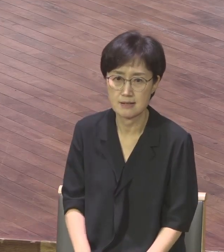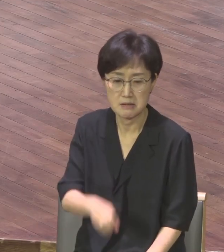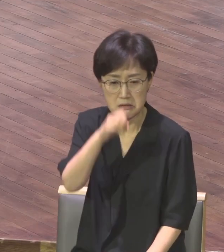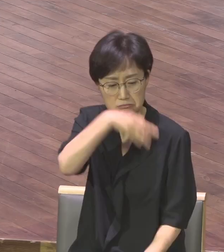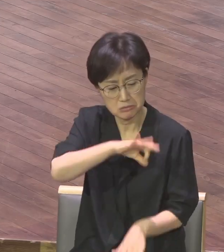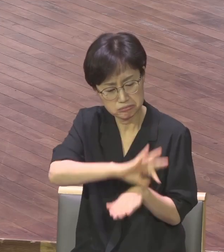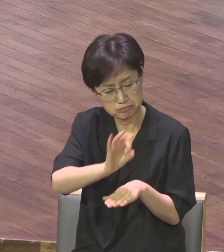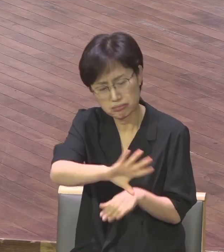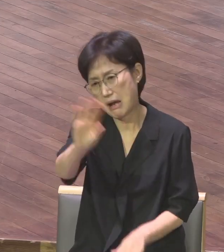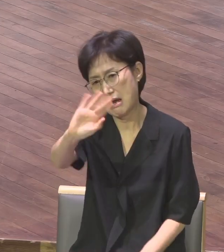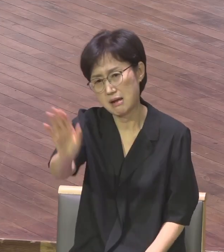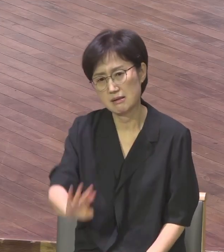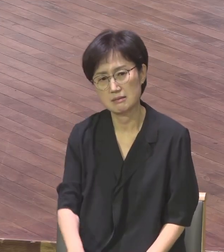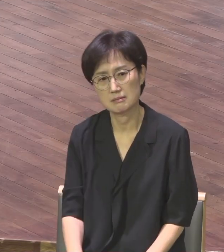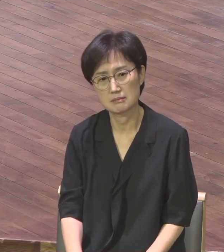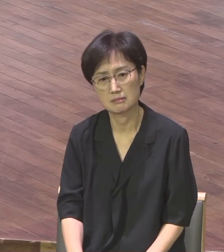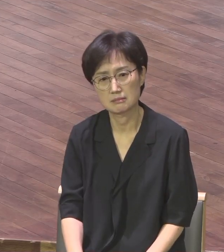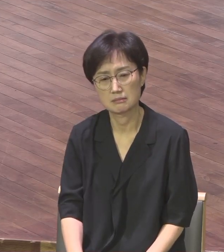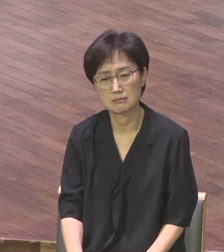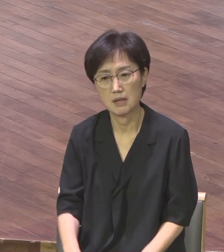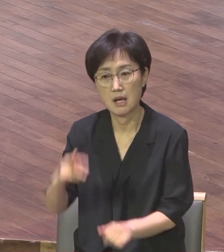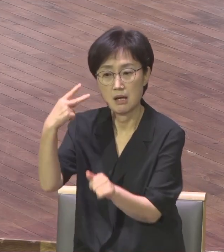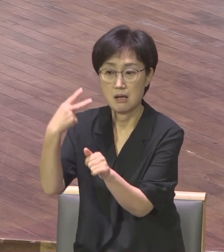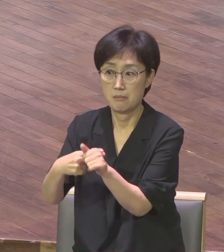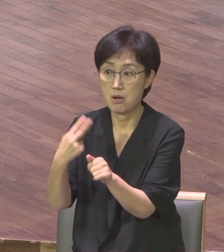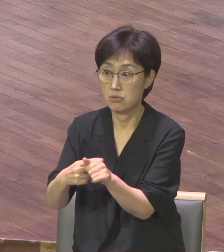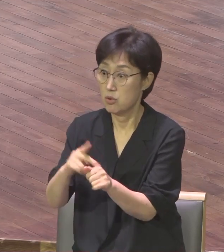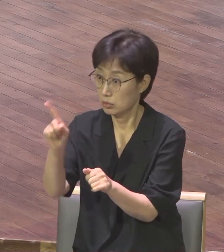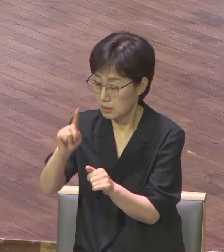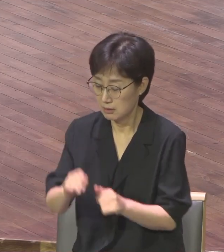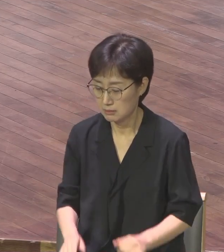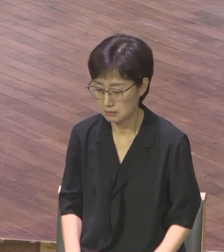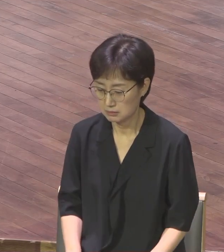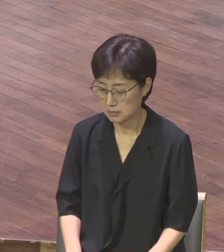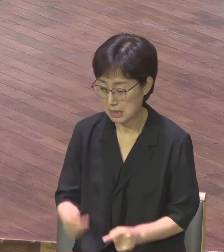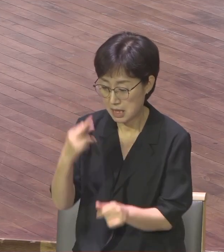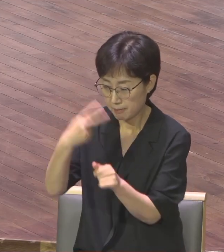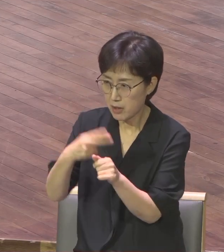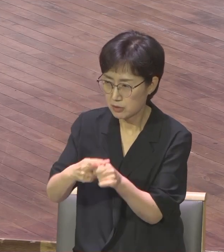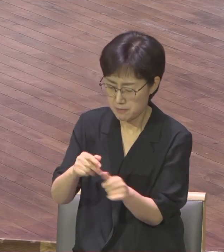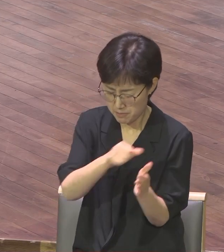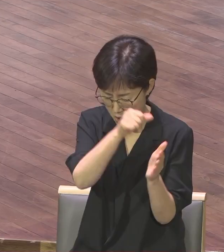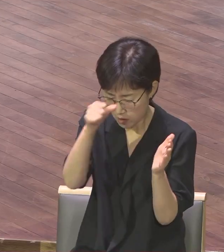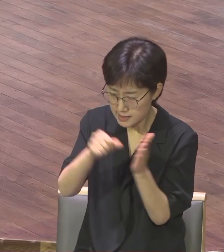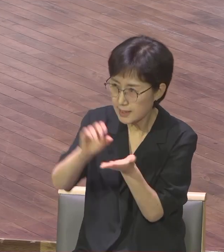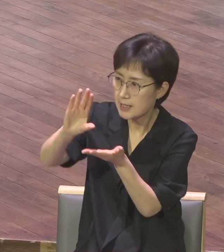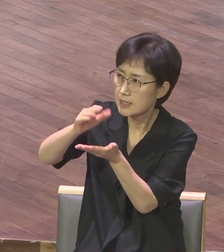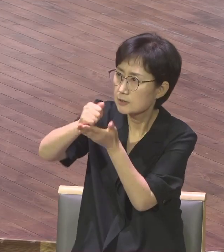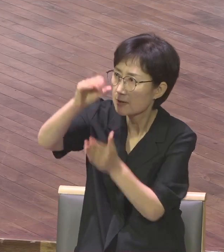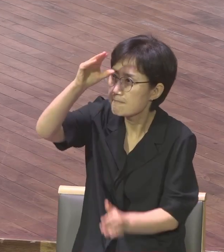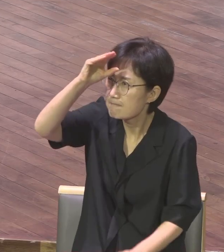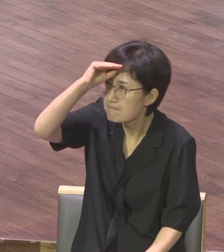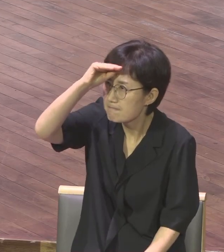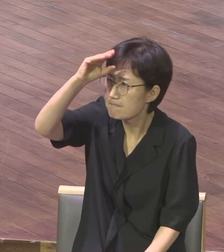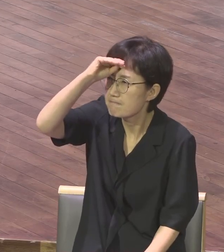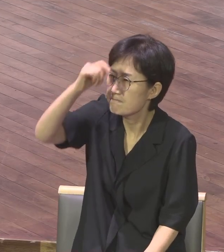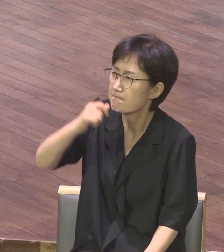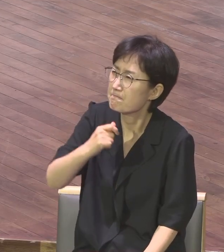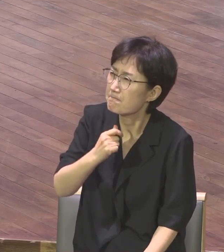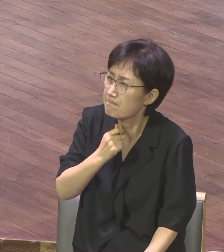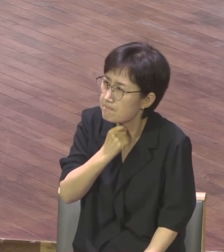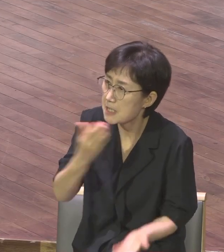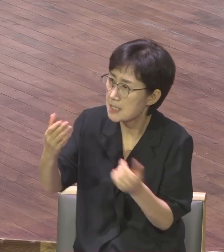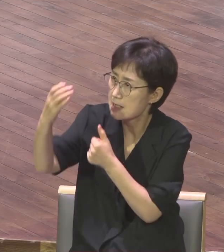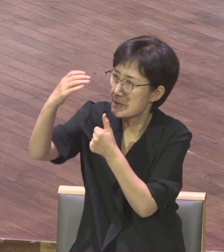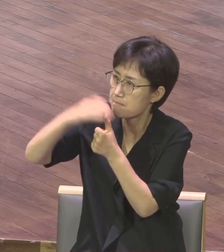되는 것입니다. 사도 바울은 일평생 그리스도를 닮아가고 그리스도께서 주신 사명을